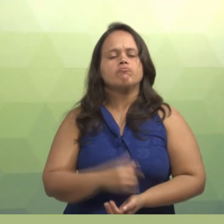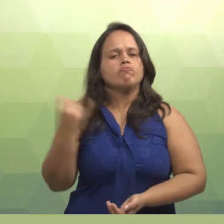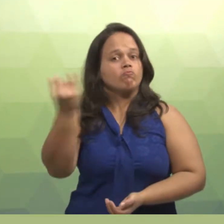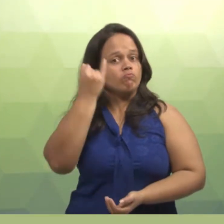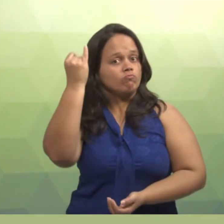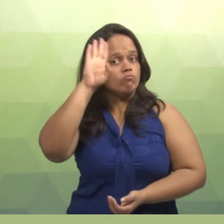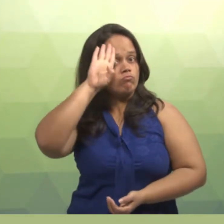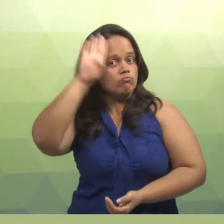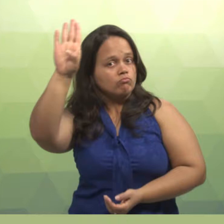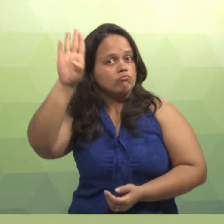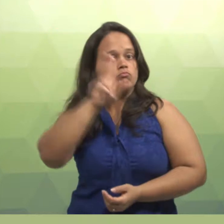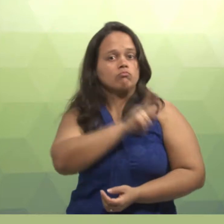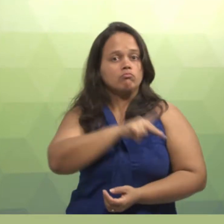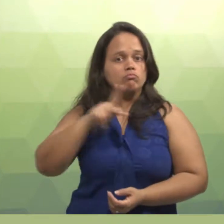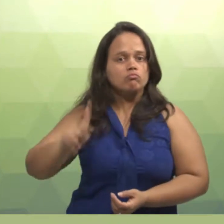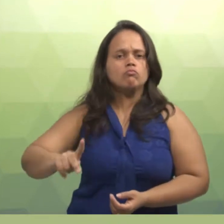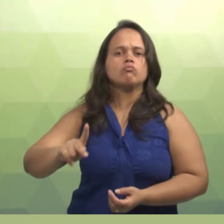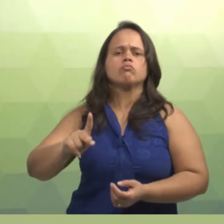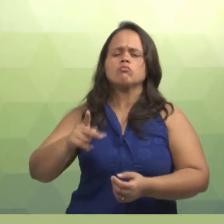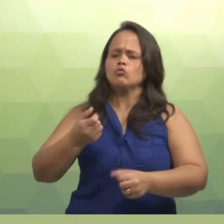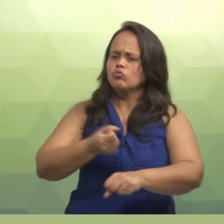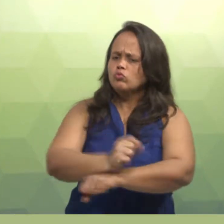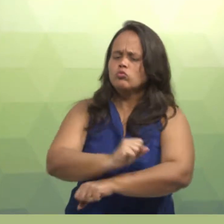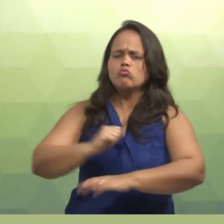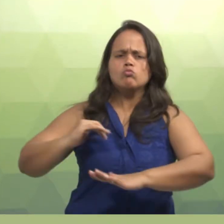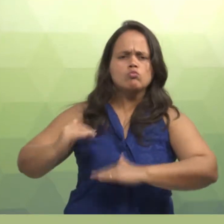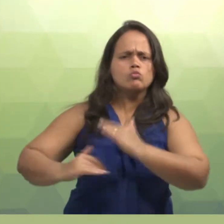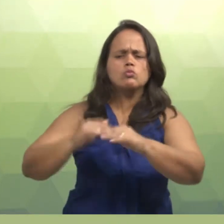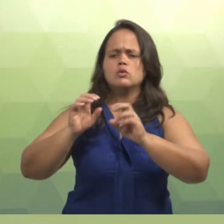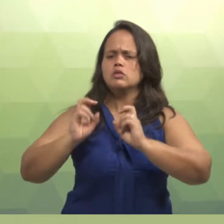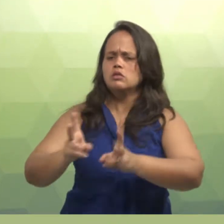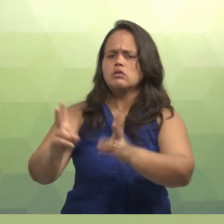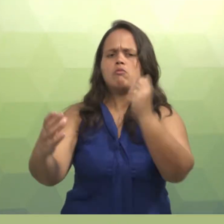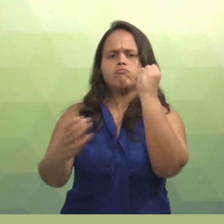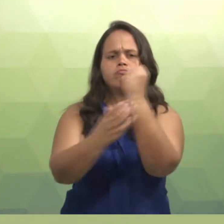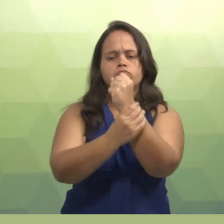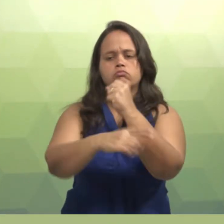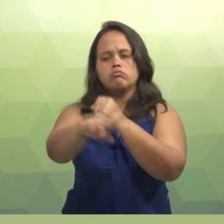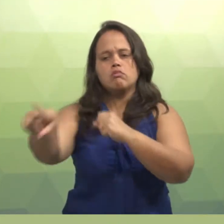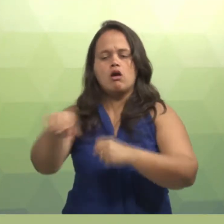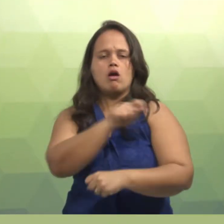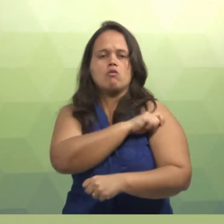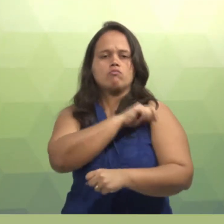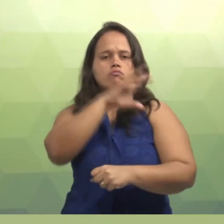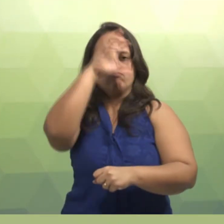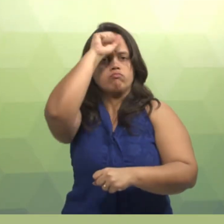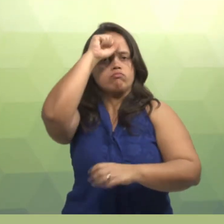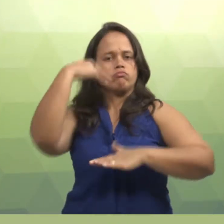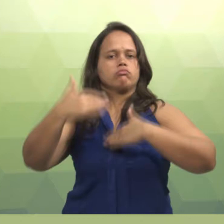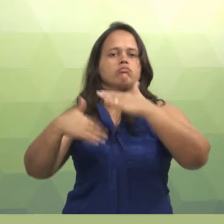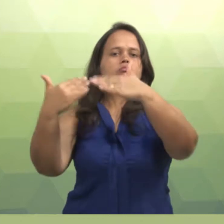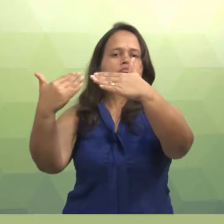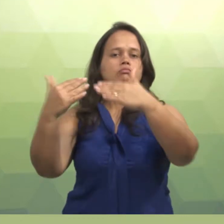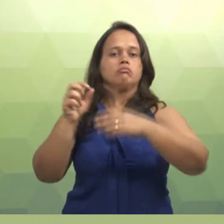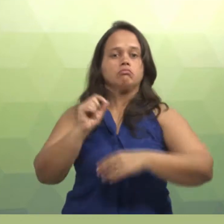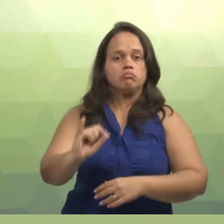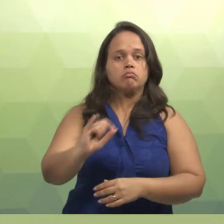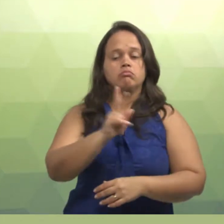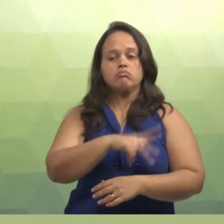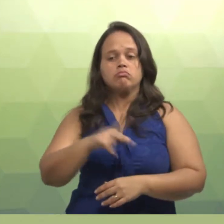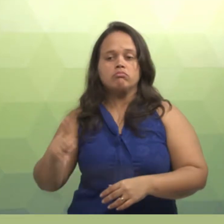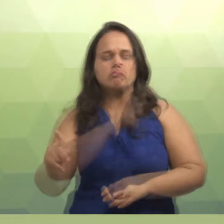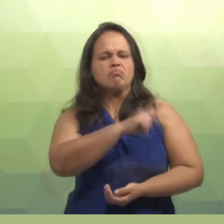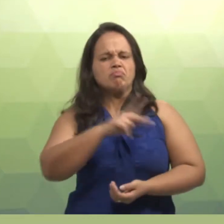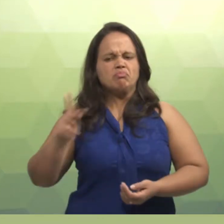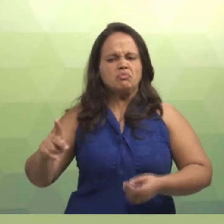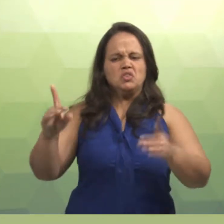o professor envie esforços para assegurar a aprendizagem dos alunos. Professores que adotam uma didática ineficiente